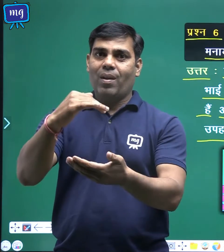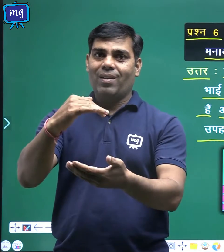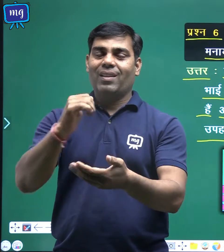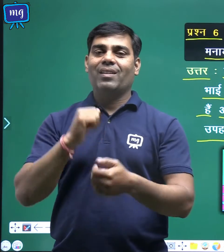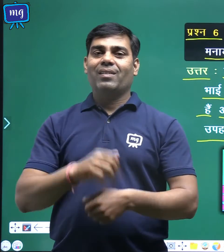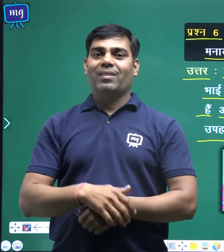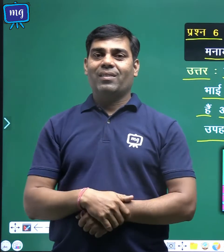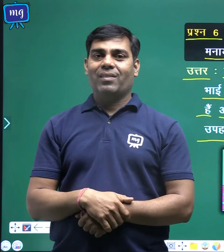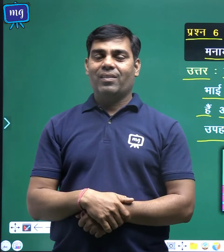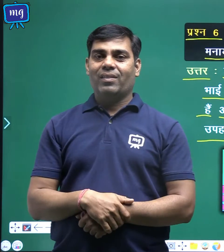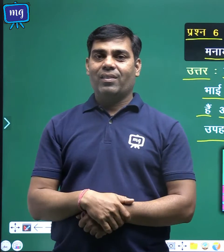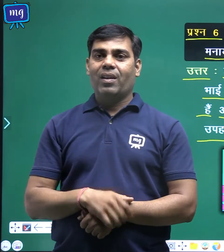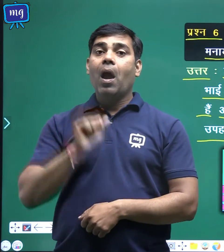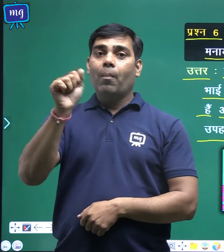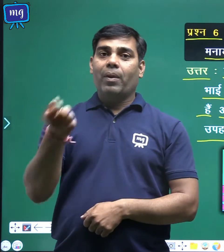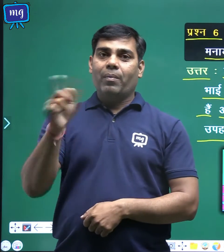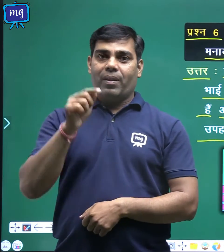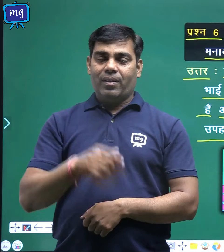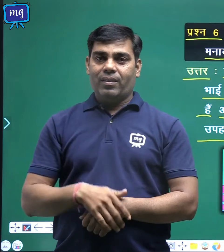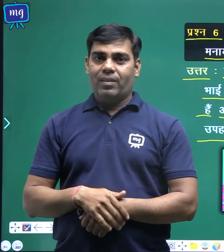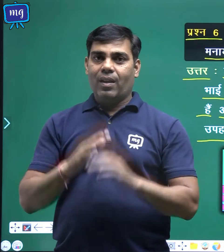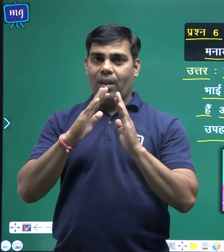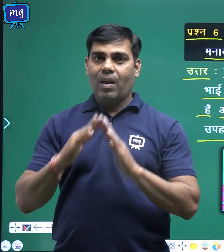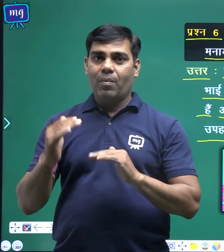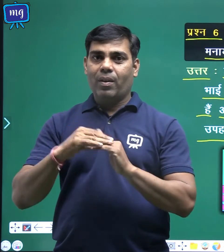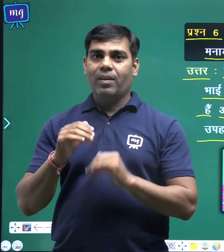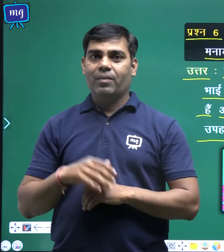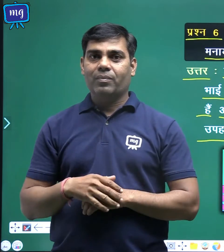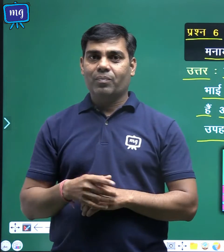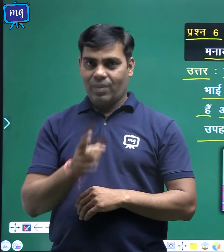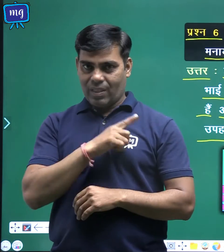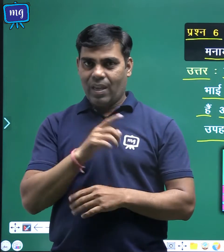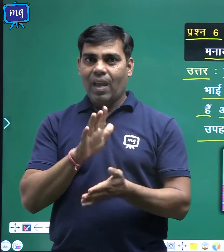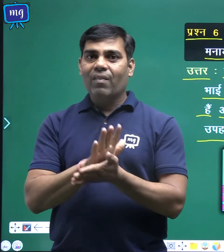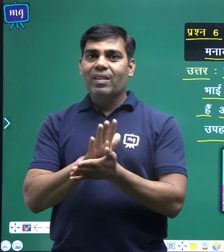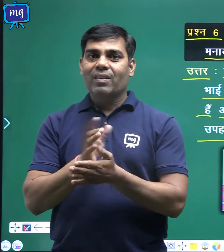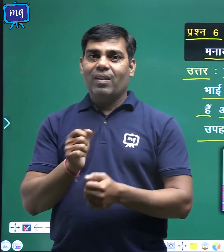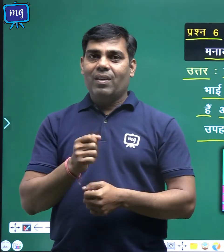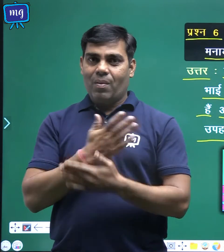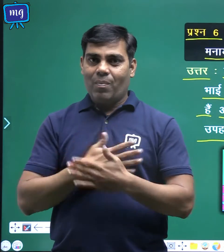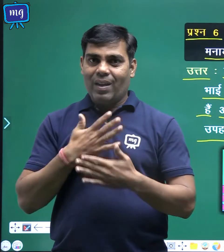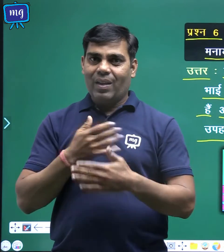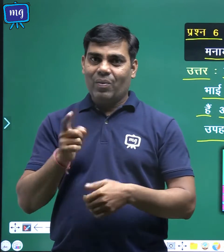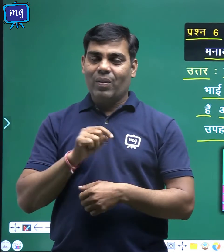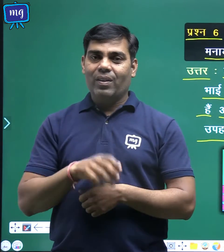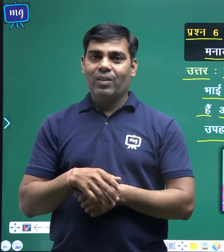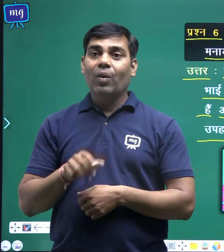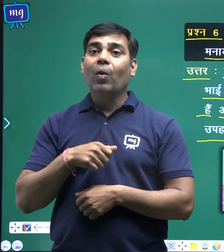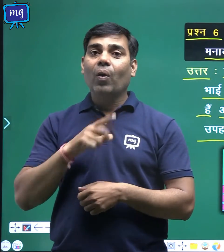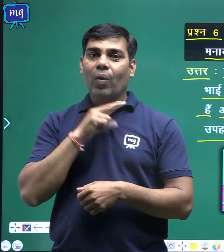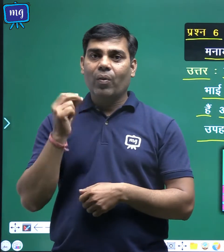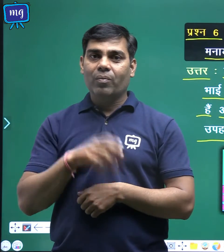रहा है। आपने भी घर पर यह त्यौहार मनाया होगा